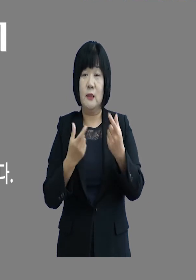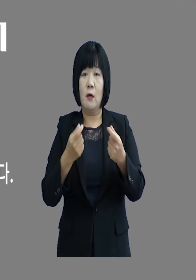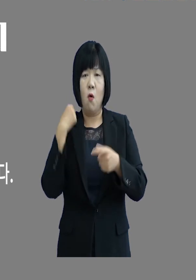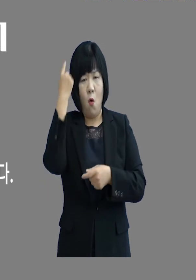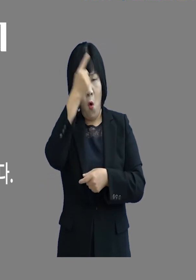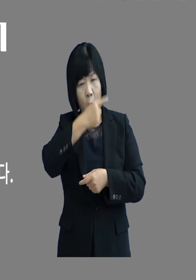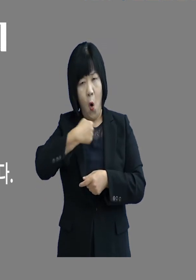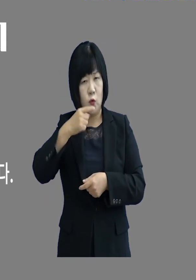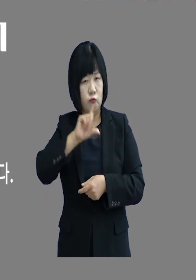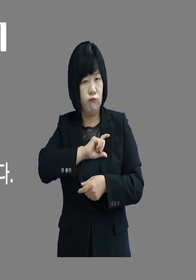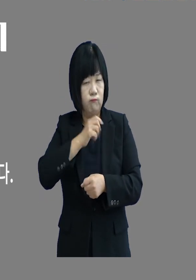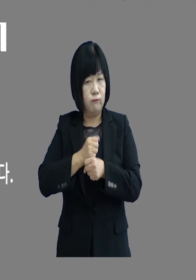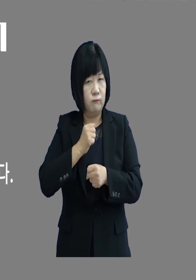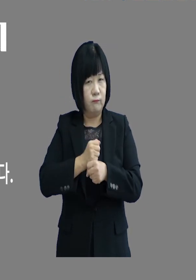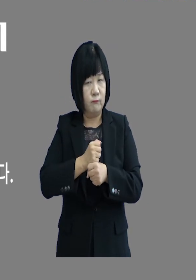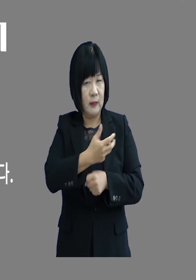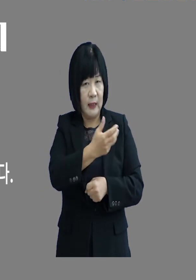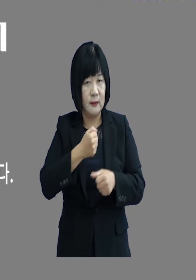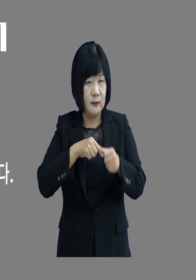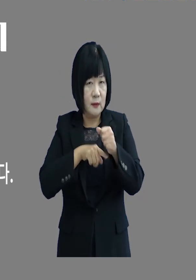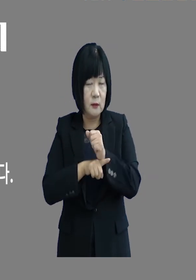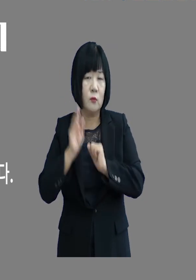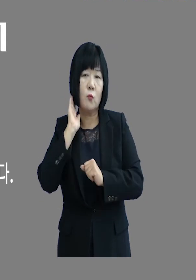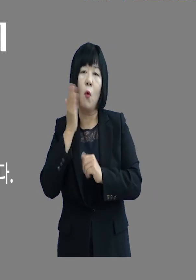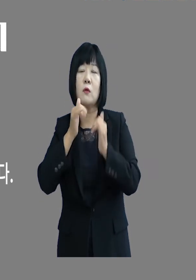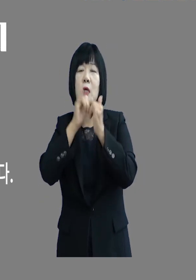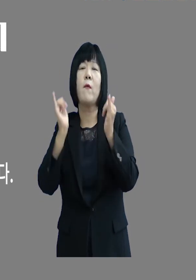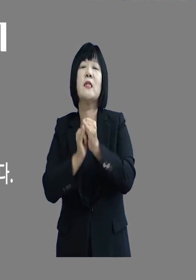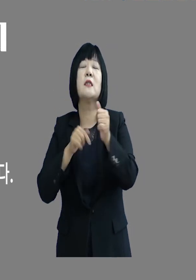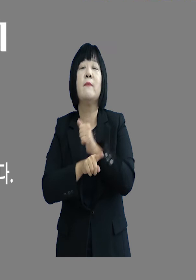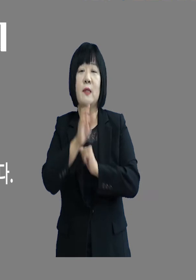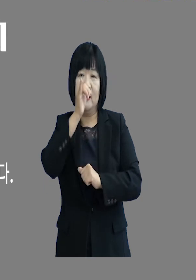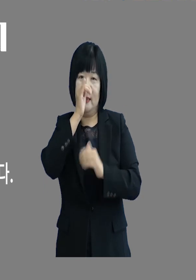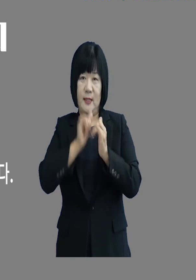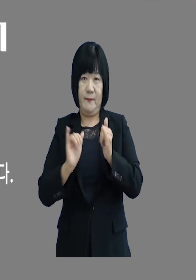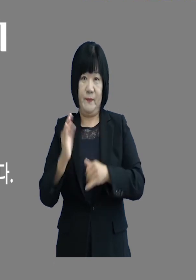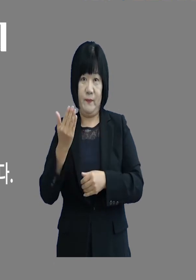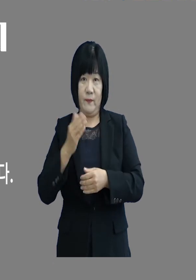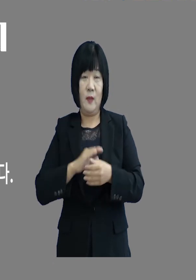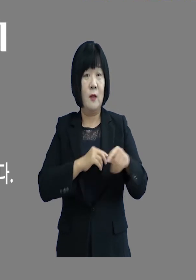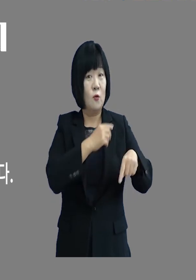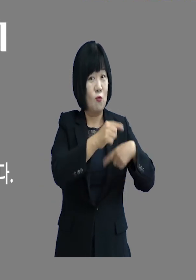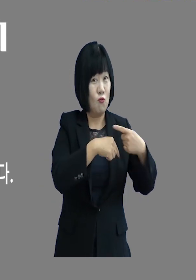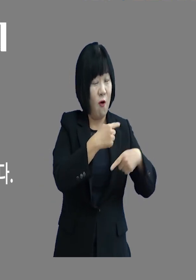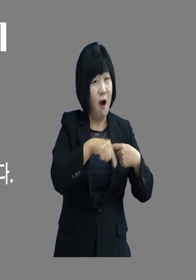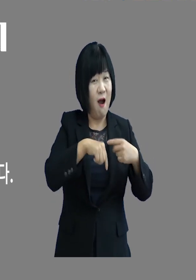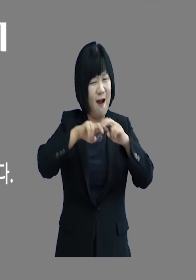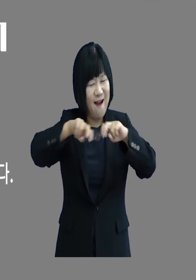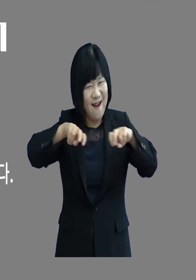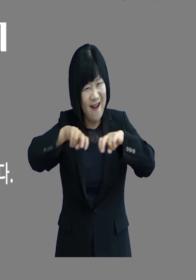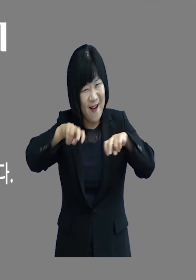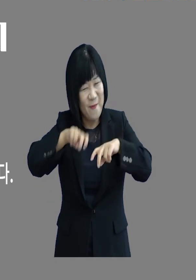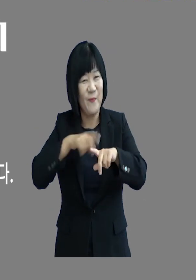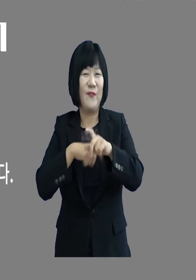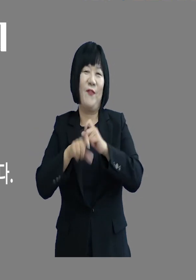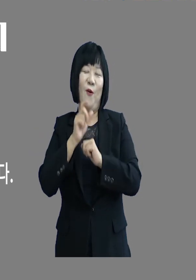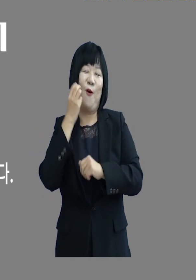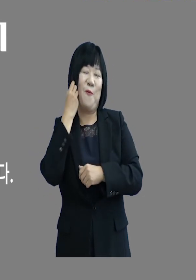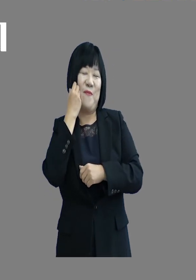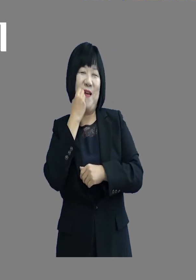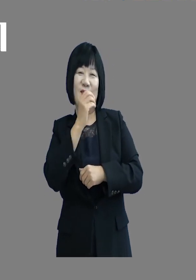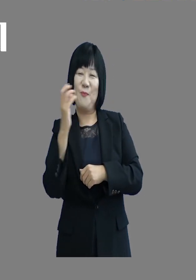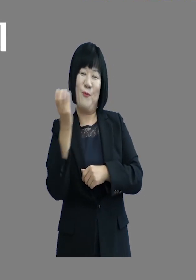갖는다는 건 농사회에서 의미 있는 존재라는 뜻입니다. 수어. 야, 정말 알면 알수록 매력적인 언어